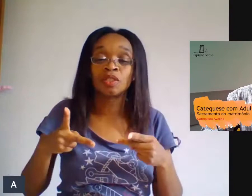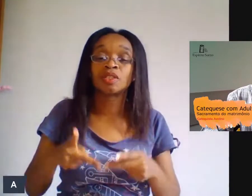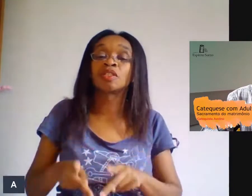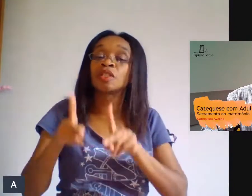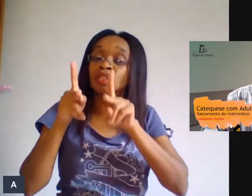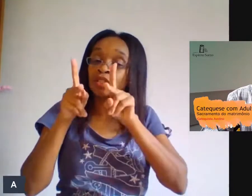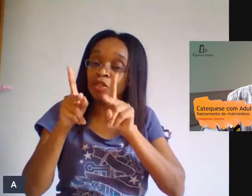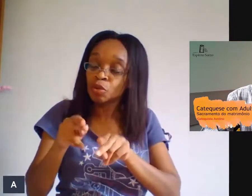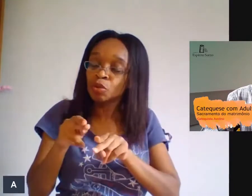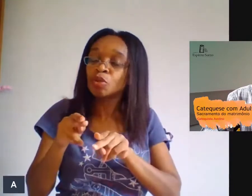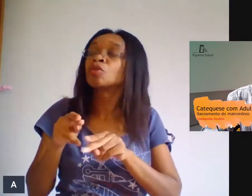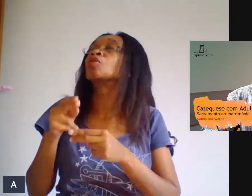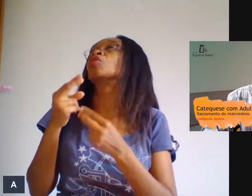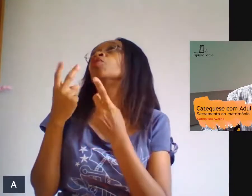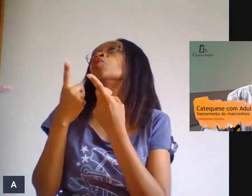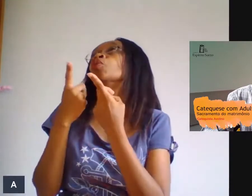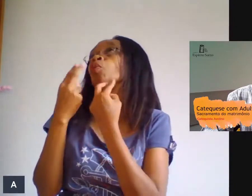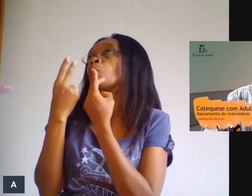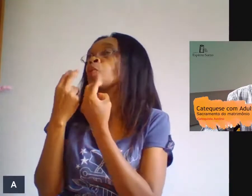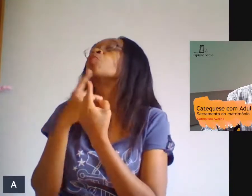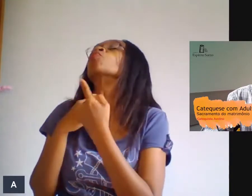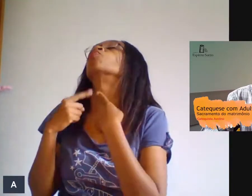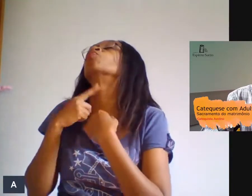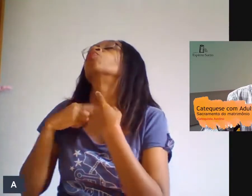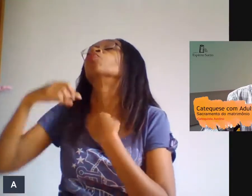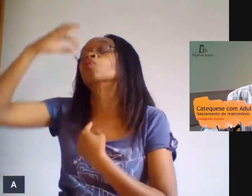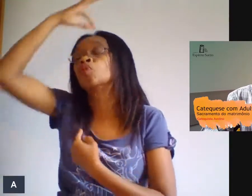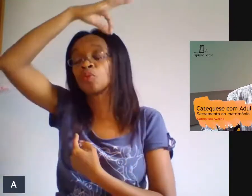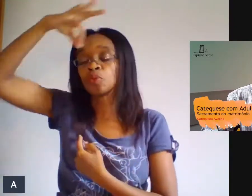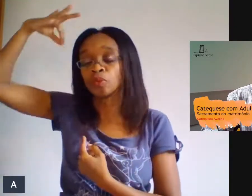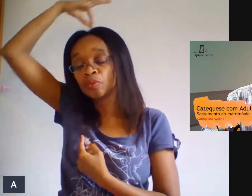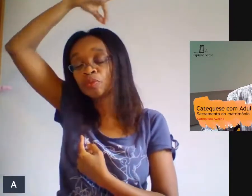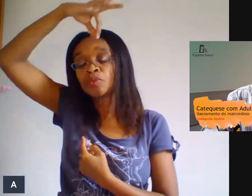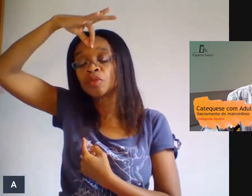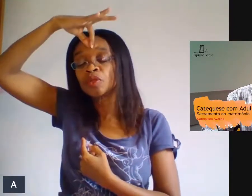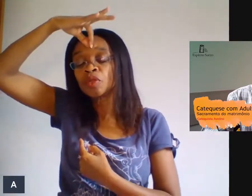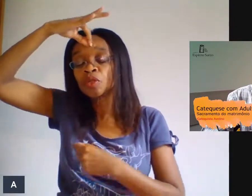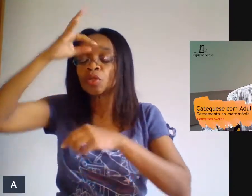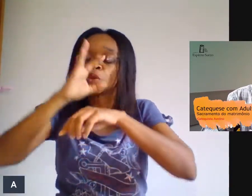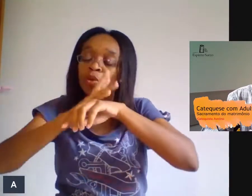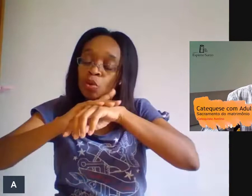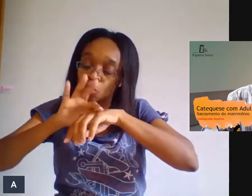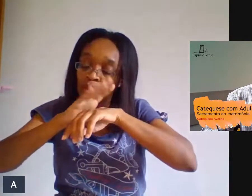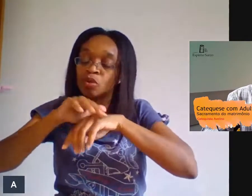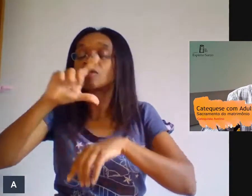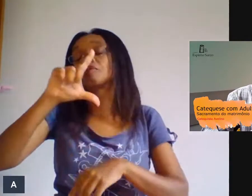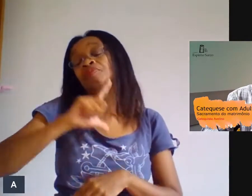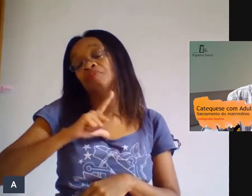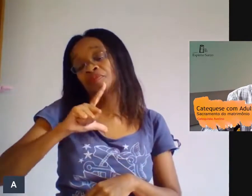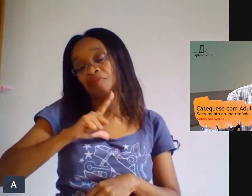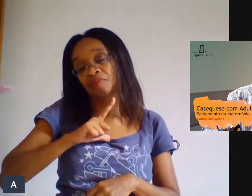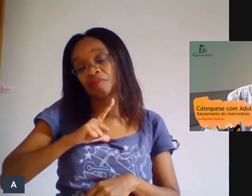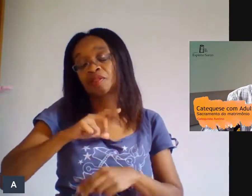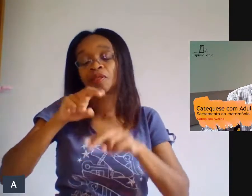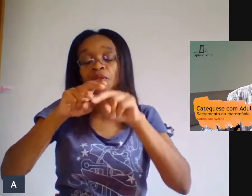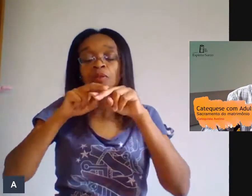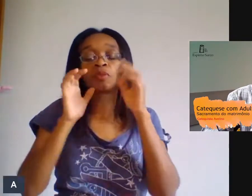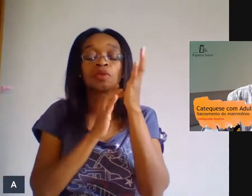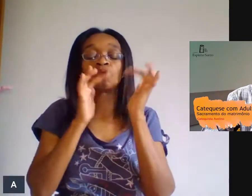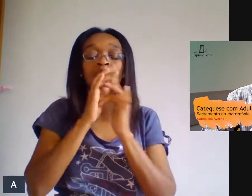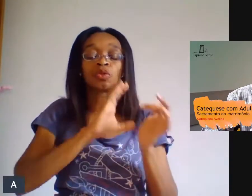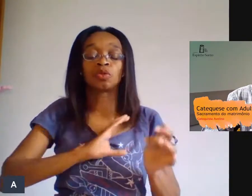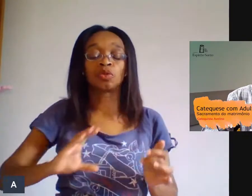coisas segundo o mesmo Espírito e gozemos sempre de sua consolação por Cristo